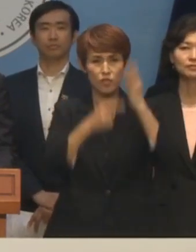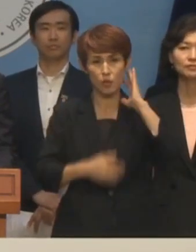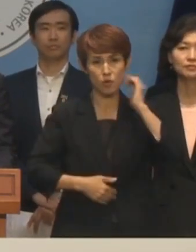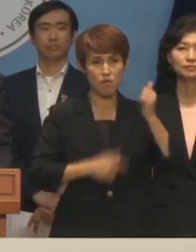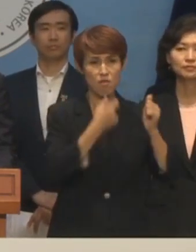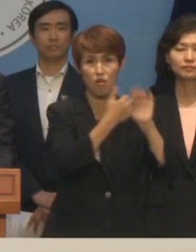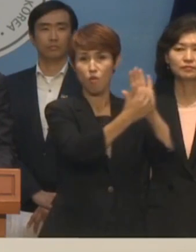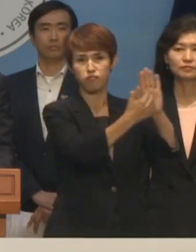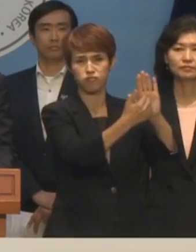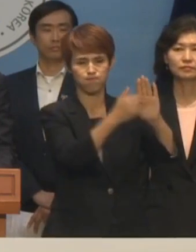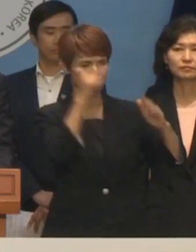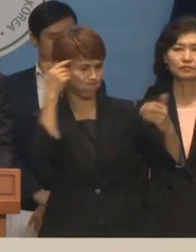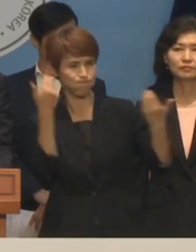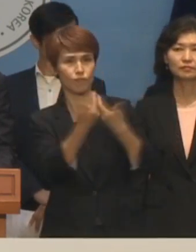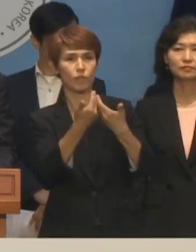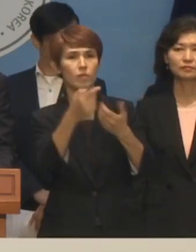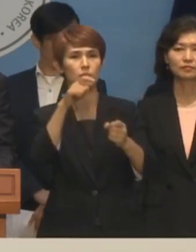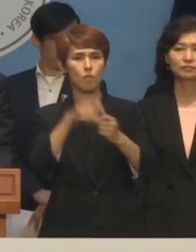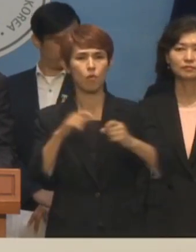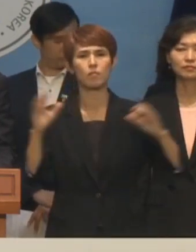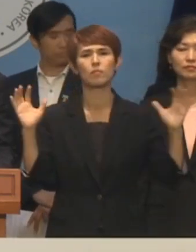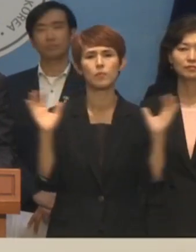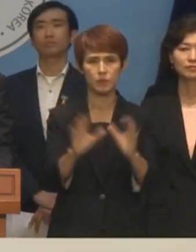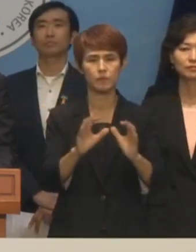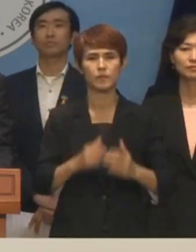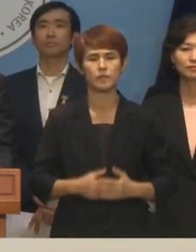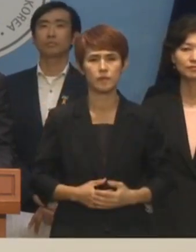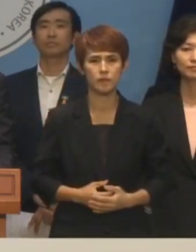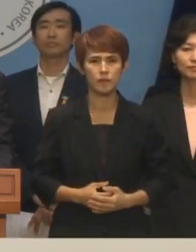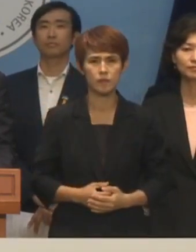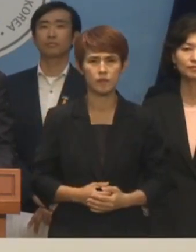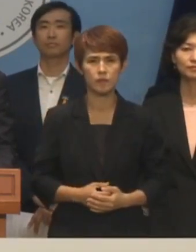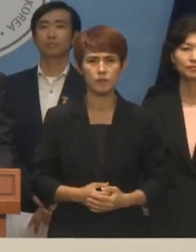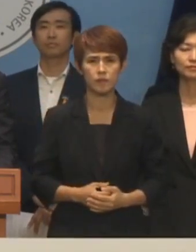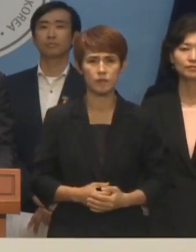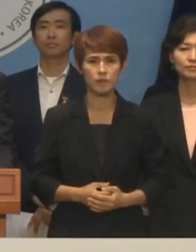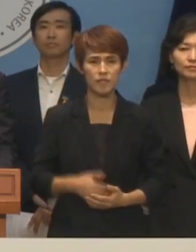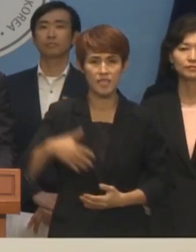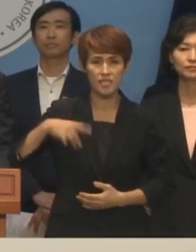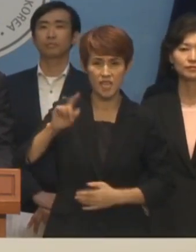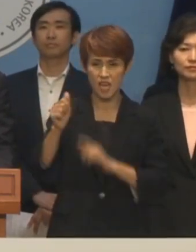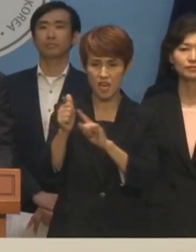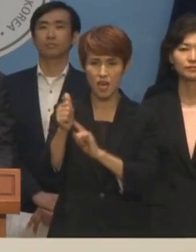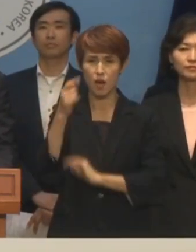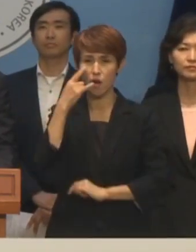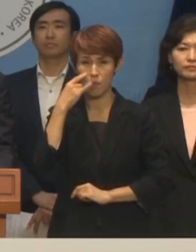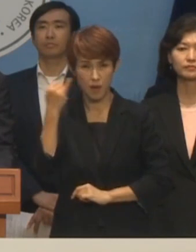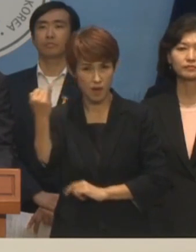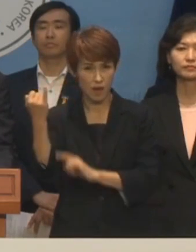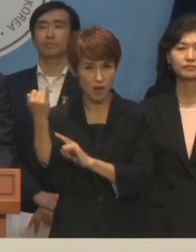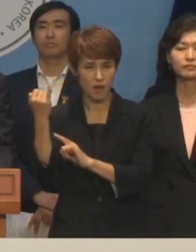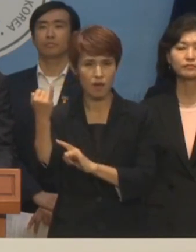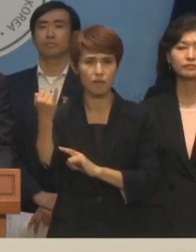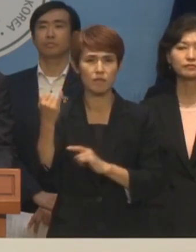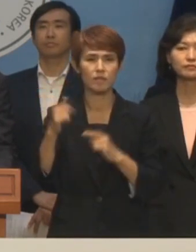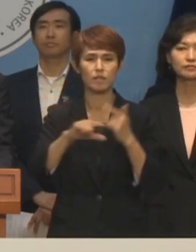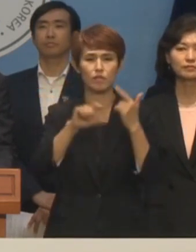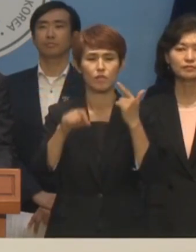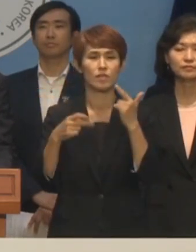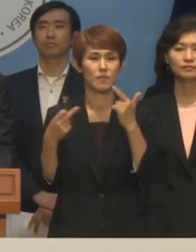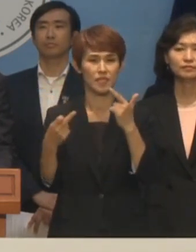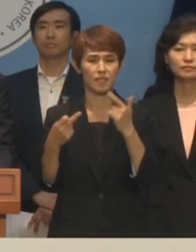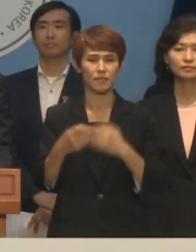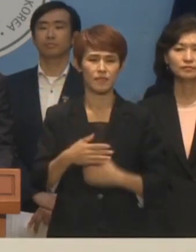거부권을 거부하기 위해 이 자리에 모여 한 목소리를 냅니다. 최혜병의 어머니께서는 지난달 12일 아들